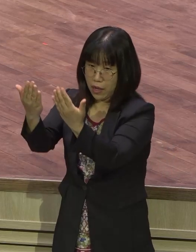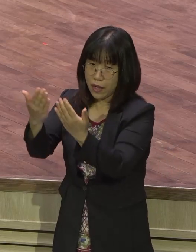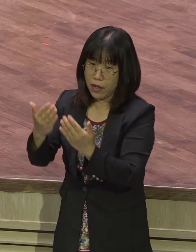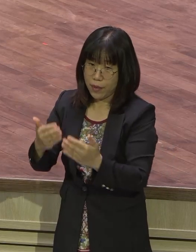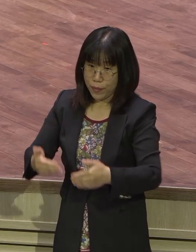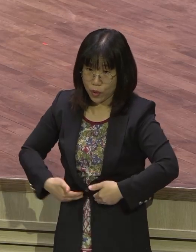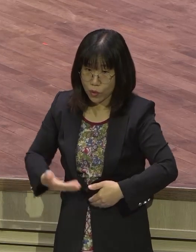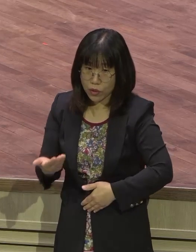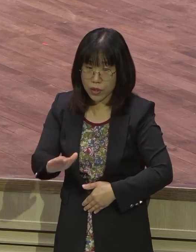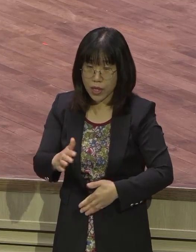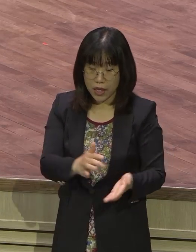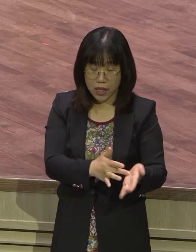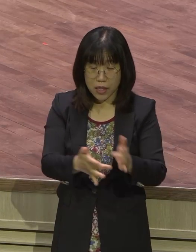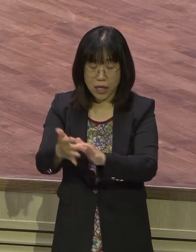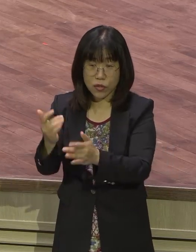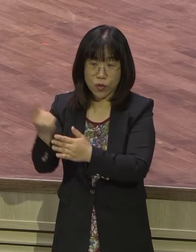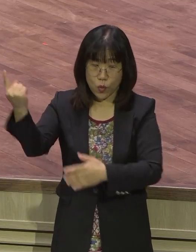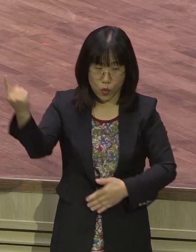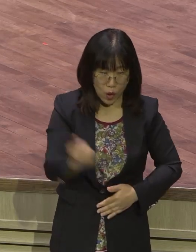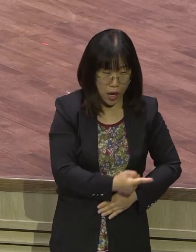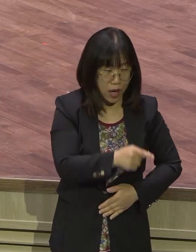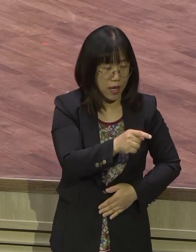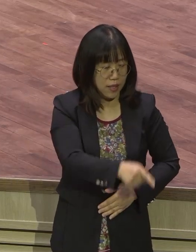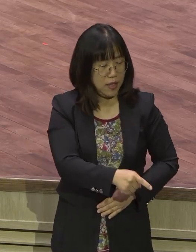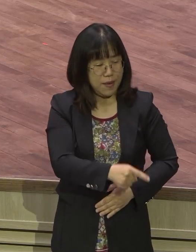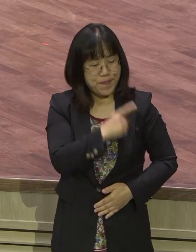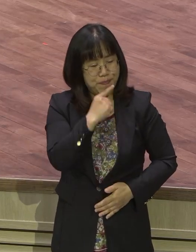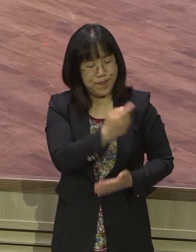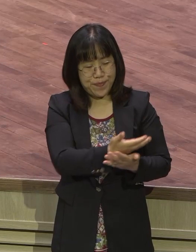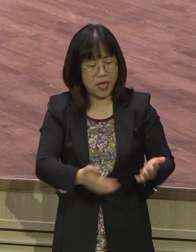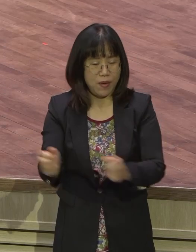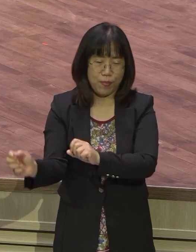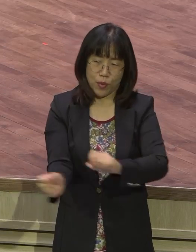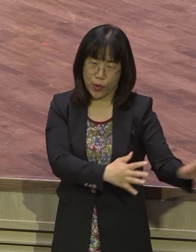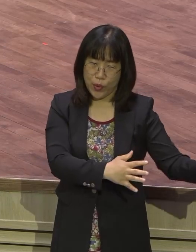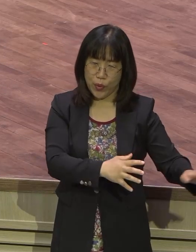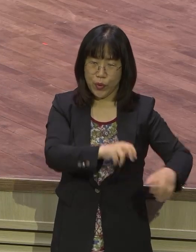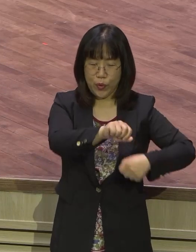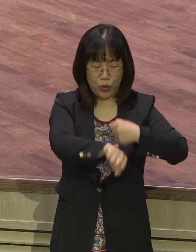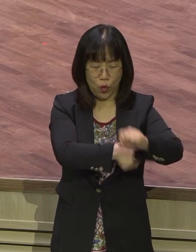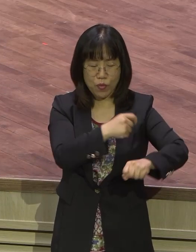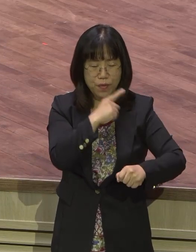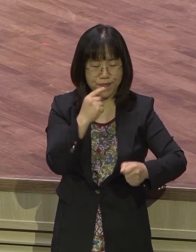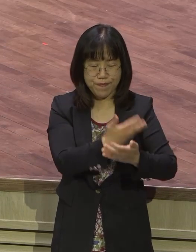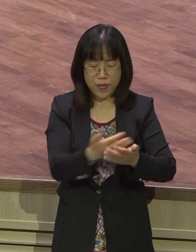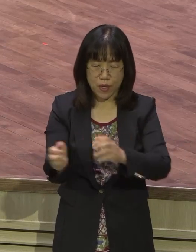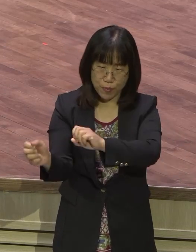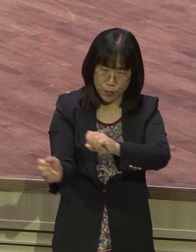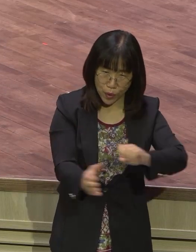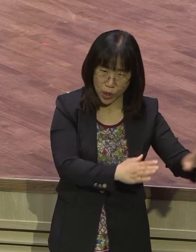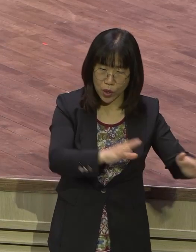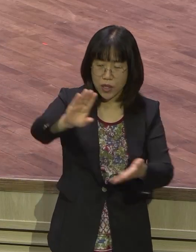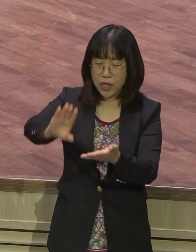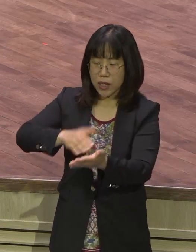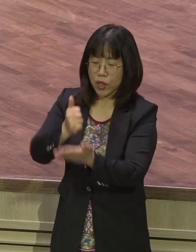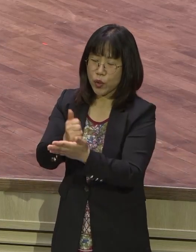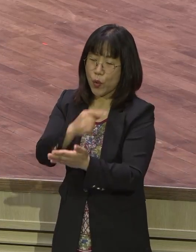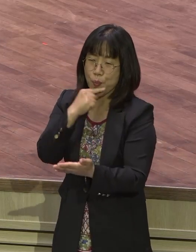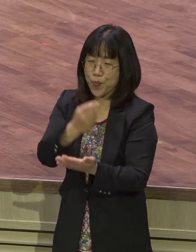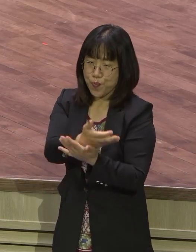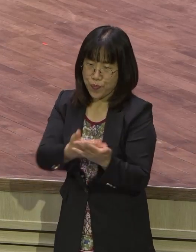희생 제물 소와 염소와 양의 피로 아니하고 그리스도의 피로 단번에